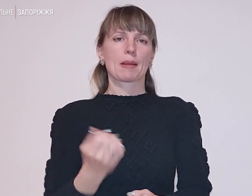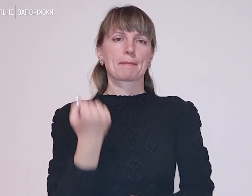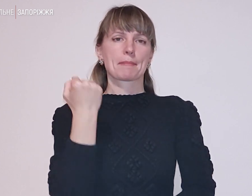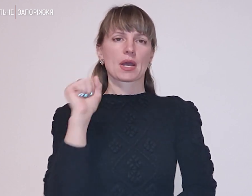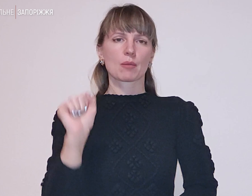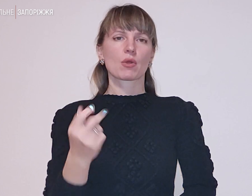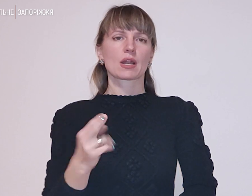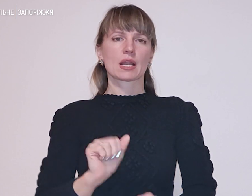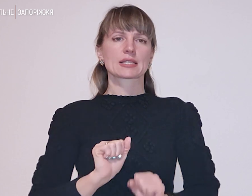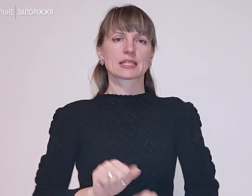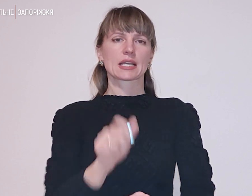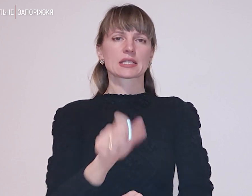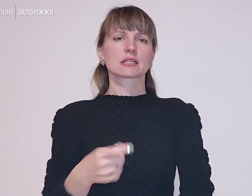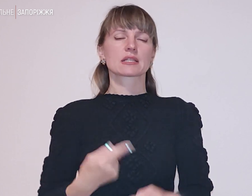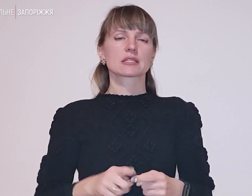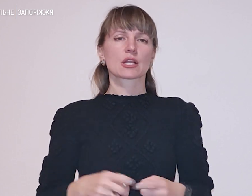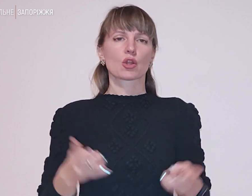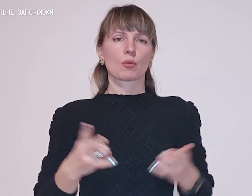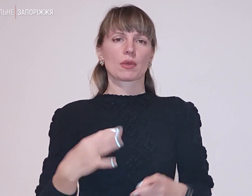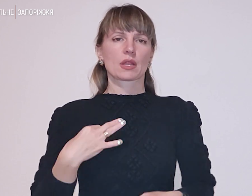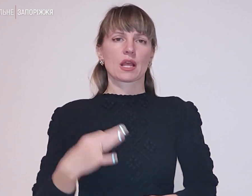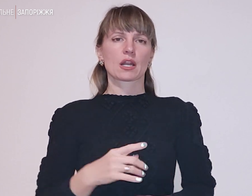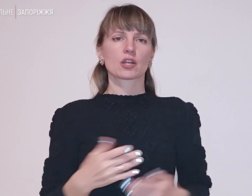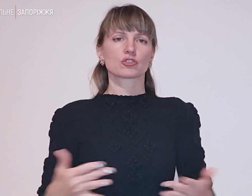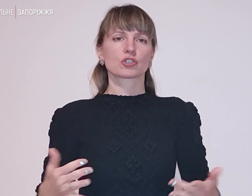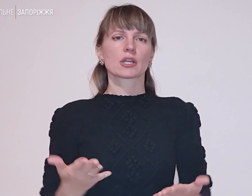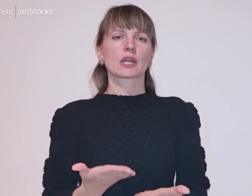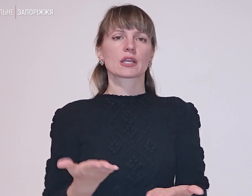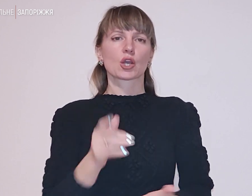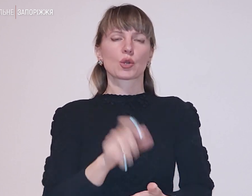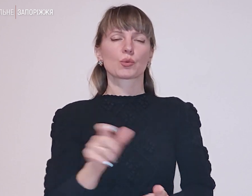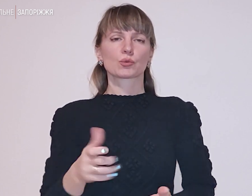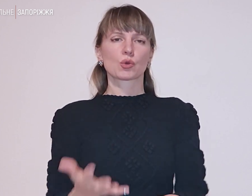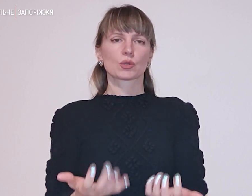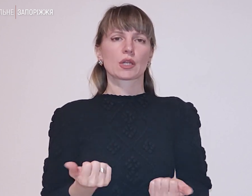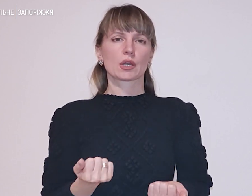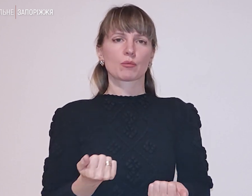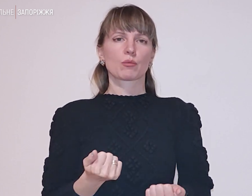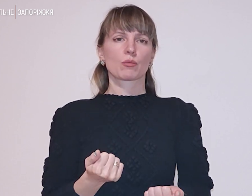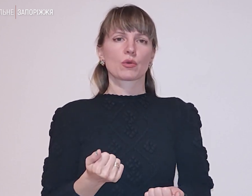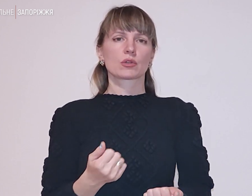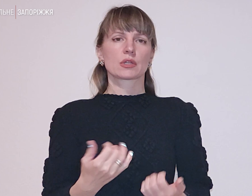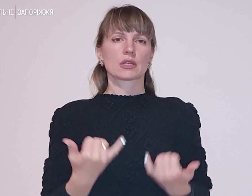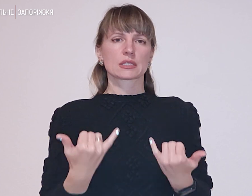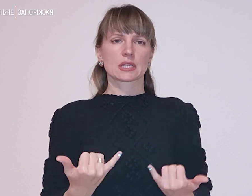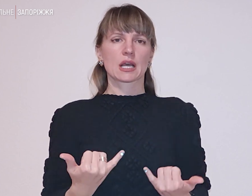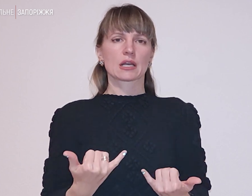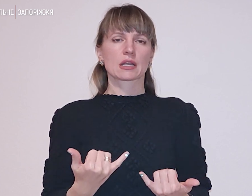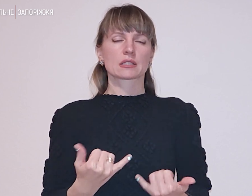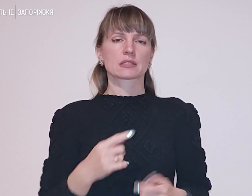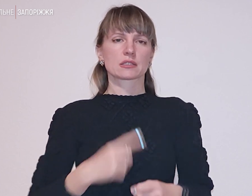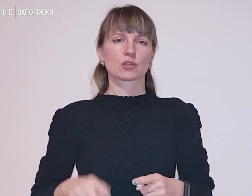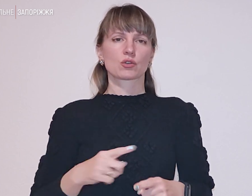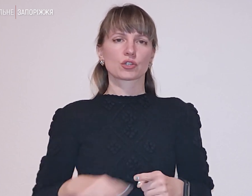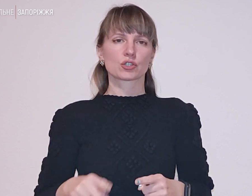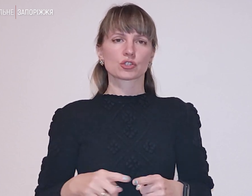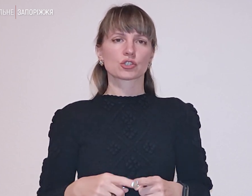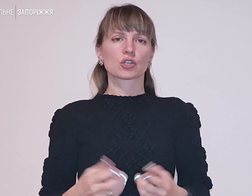для захисників. Це необхідні речі, які люди отримають, повинні зараз і як найскоріше. Також сьогодні